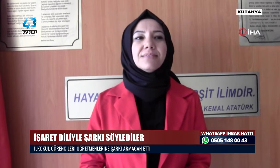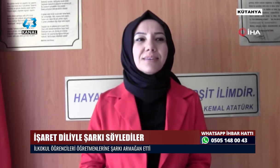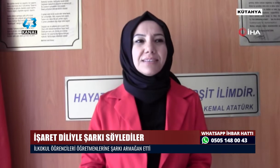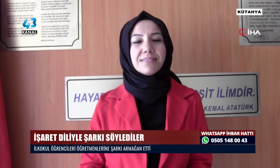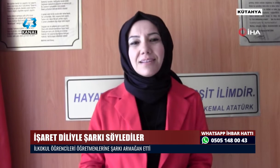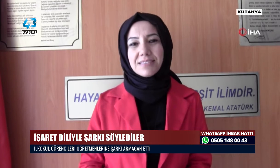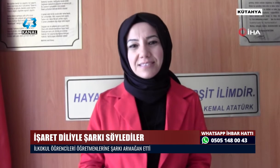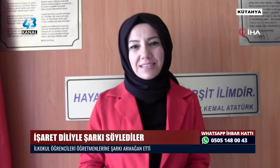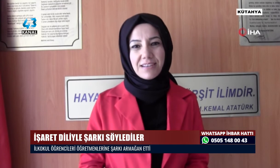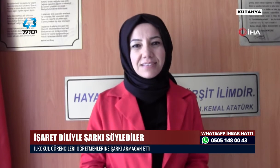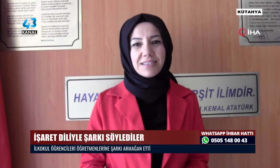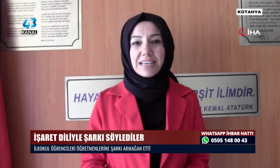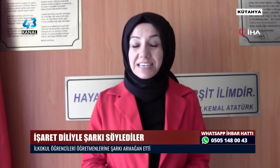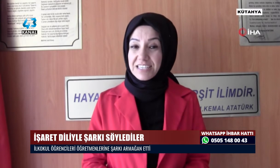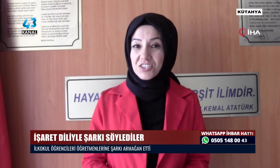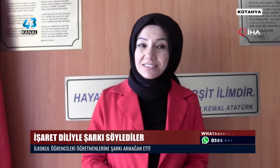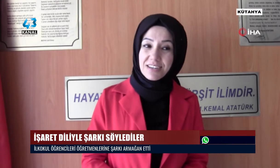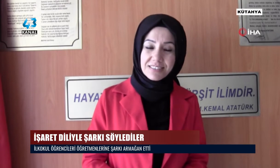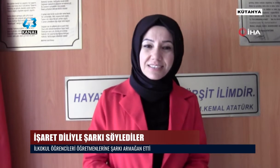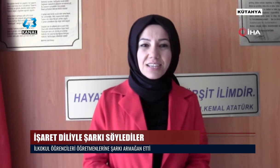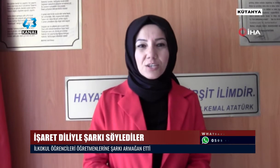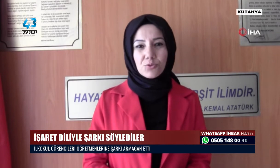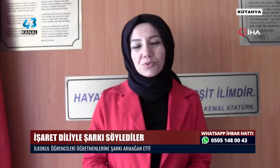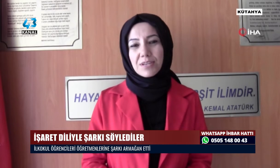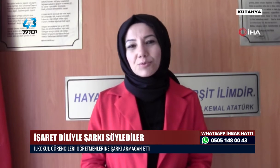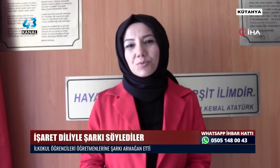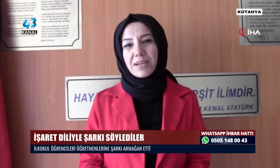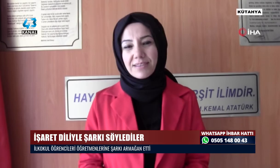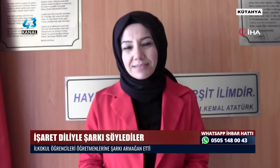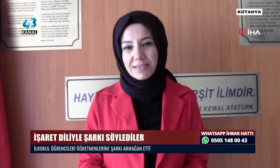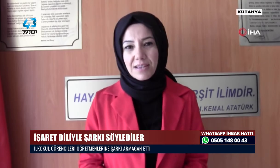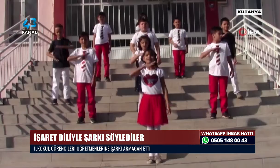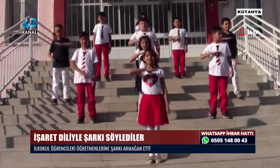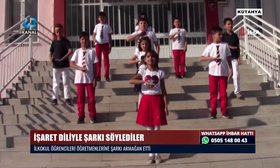gayretlilerdi, isteklilerdi, heyecanlılardı. Çok güzel bir sunum elde ettik.